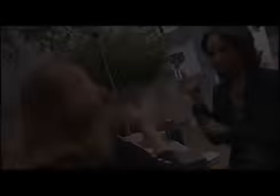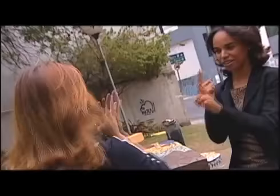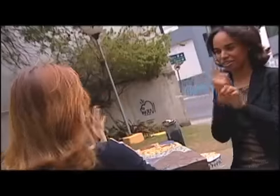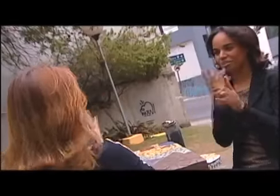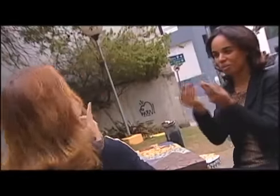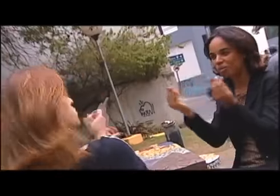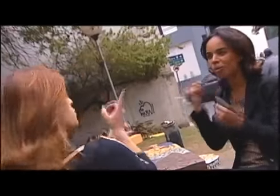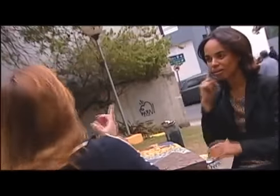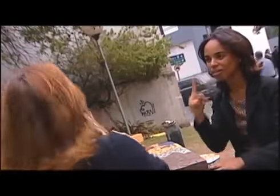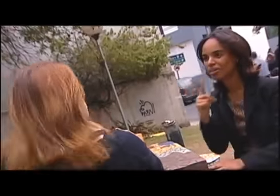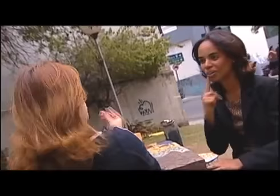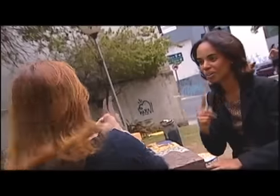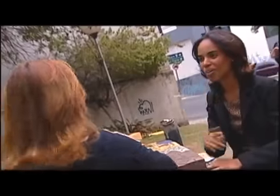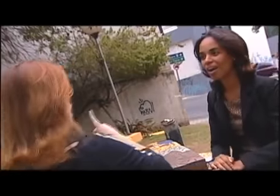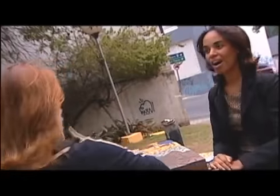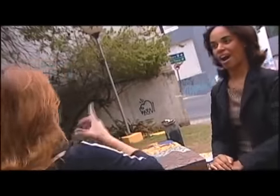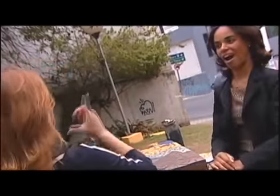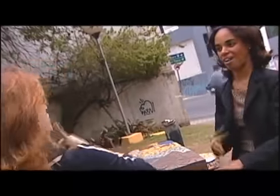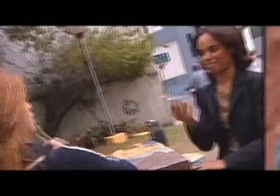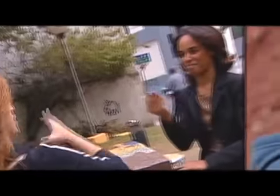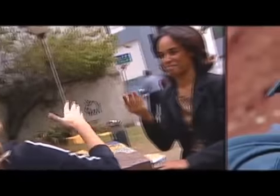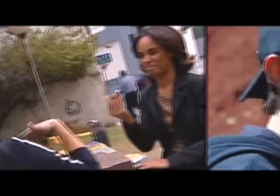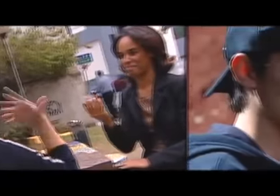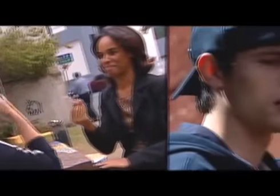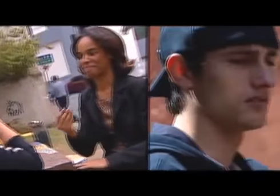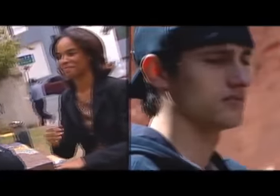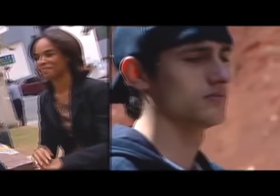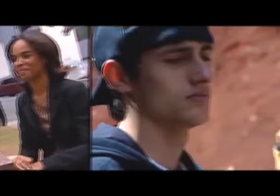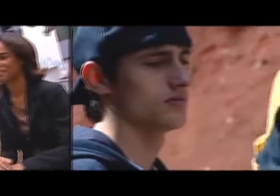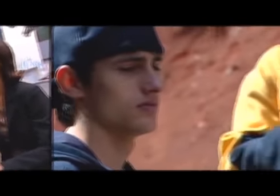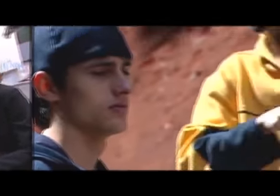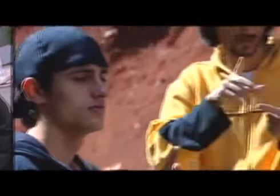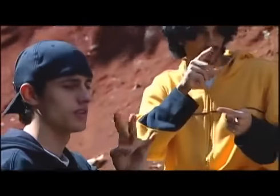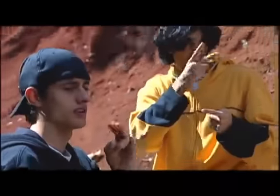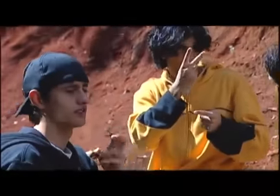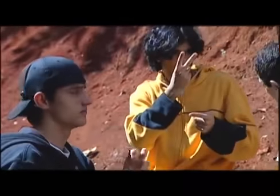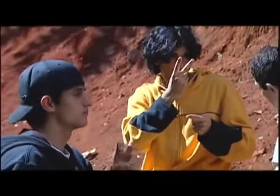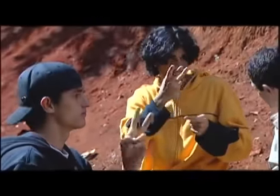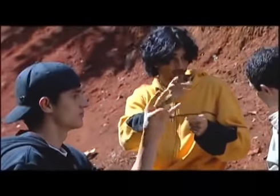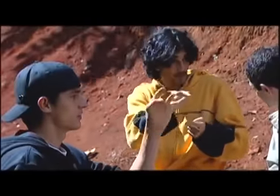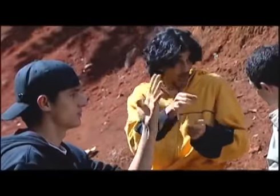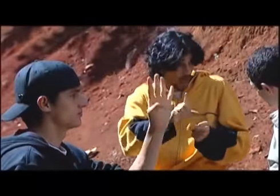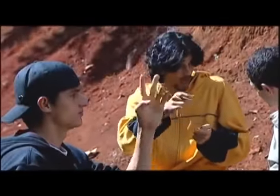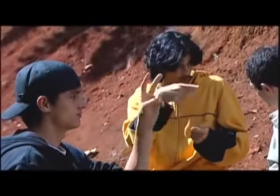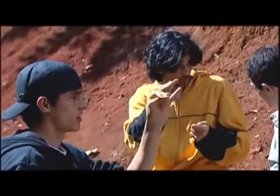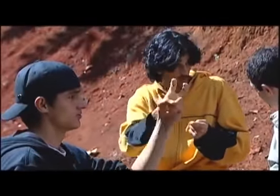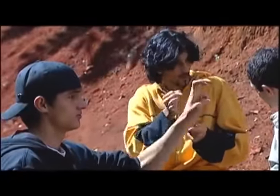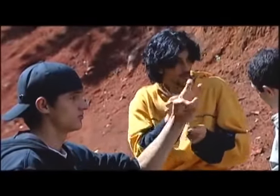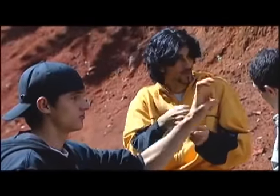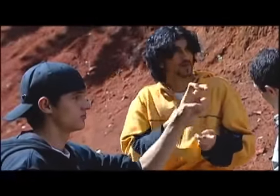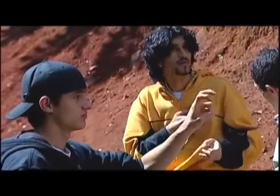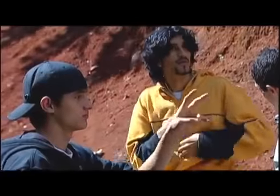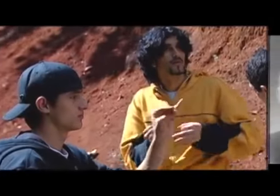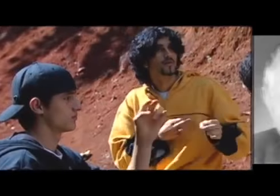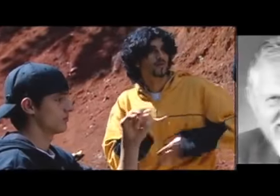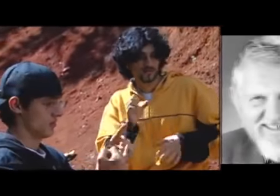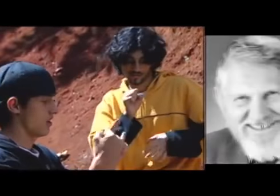A comunicação entre os surdos passou por uma revolução no século XX com os estudos do linguista norte-americano William